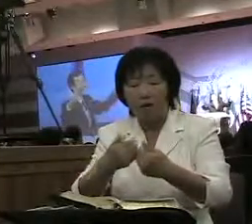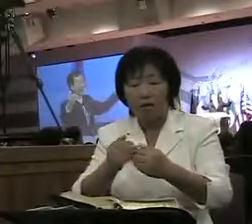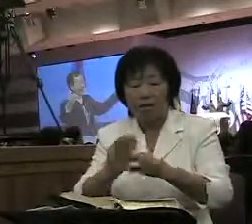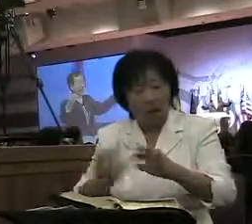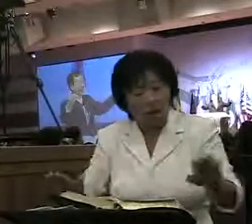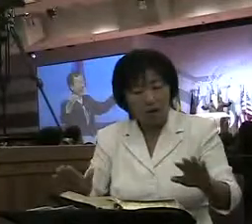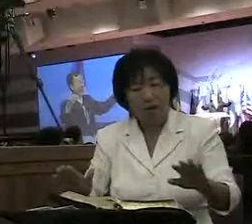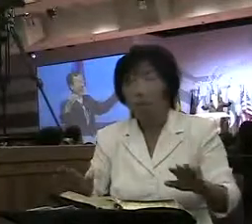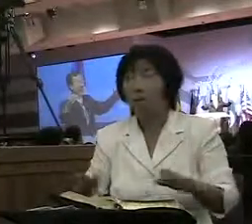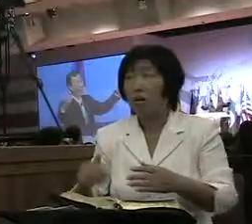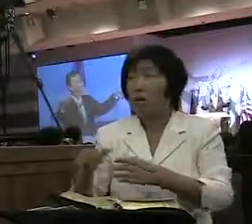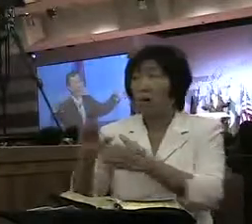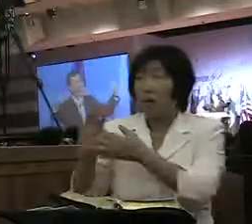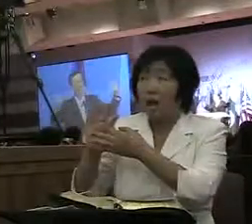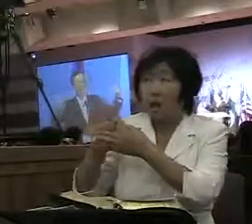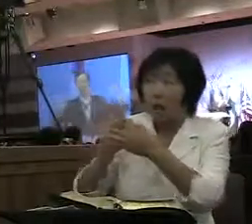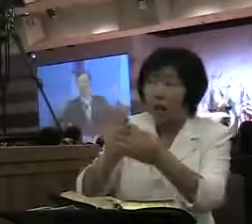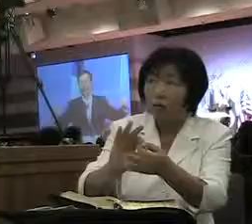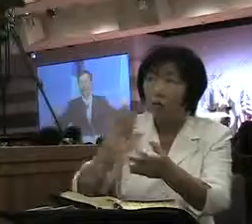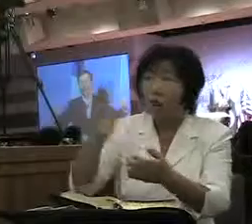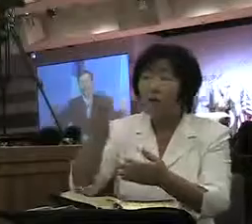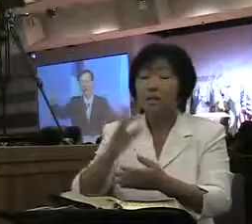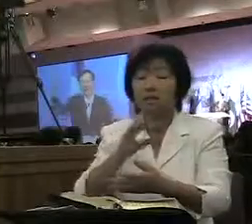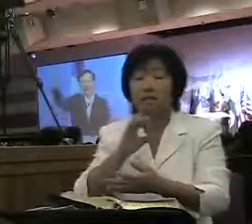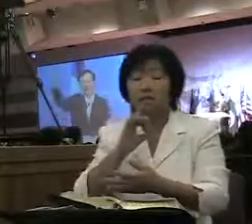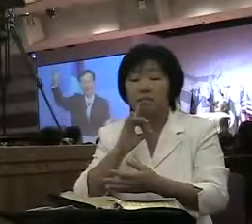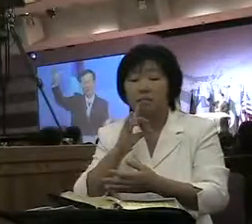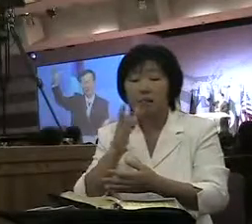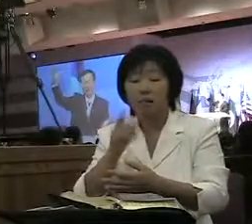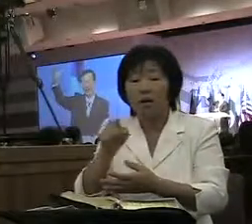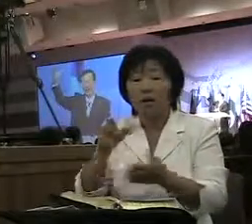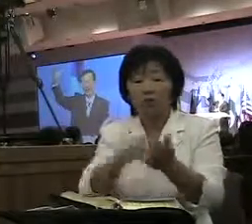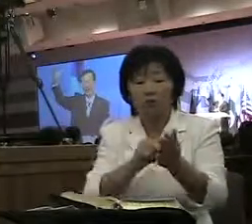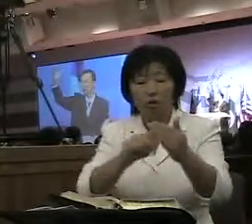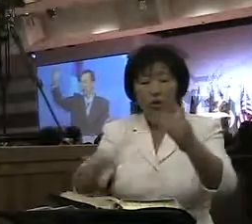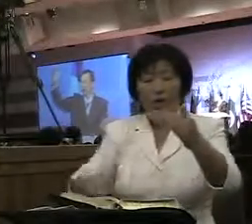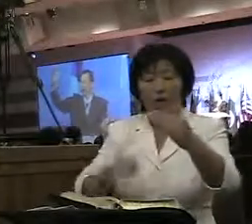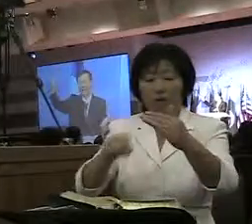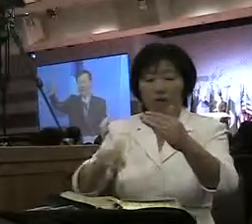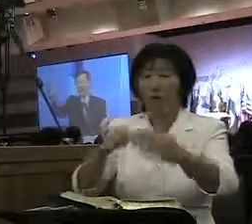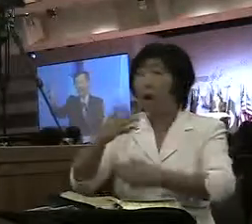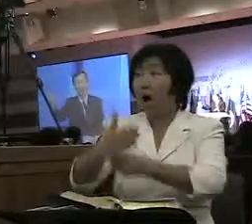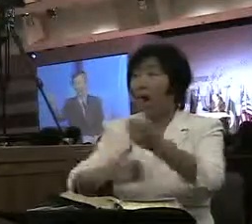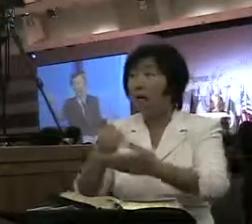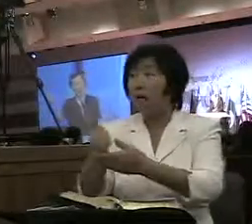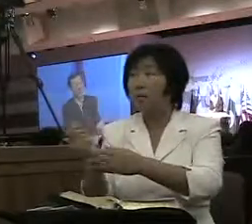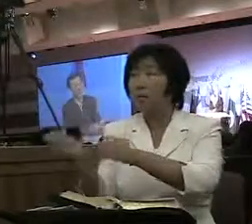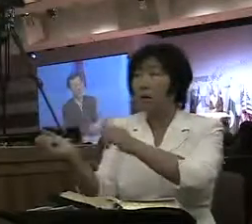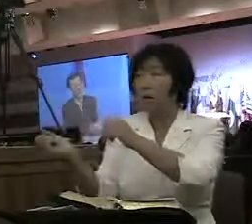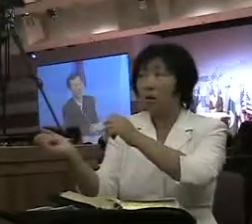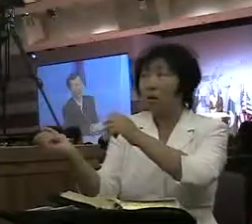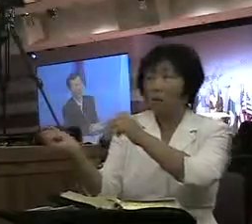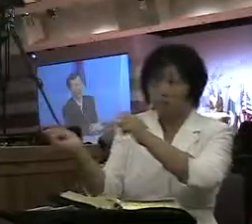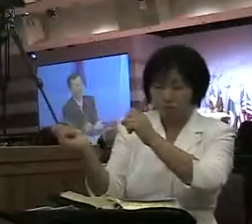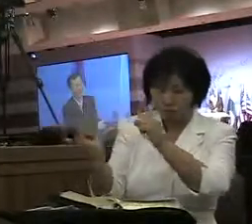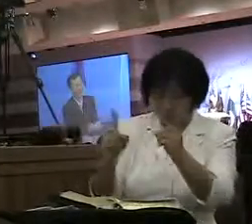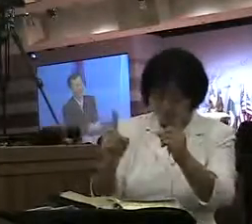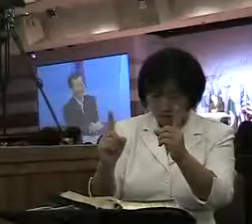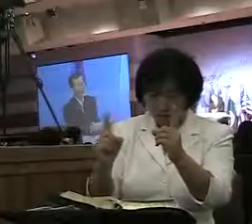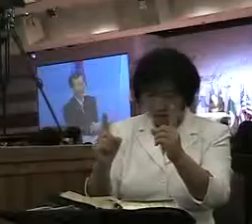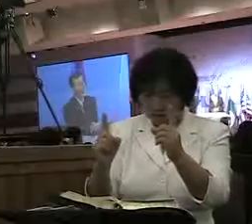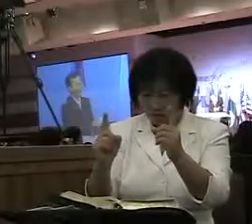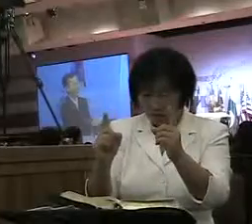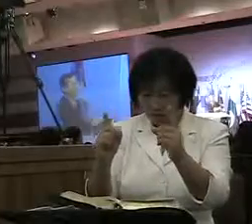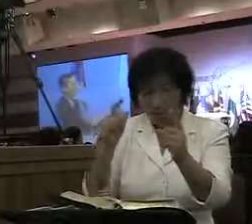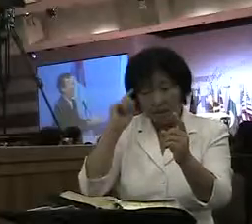있고 계속되겠지만 바로 그러한 문제 가운데 하나님의 그 부흥의 계기가 될 수 있다는 것을 생각하는